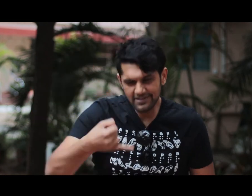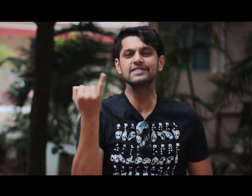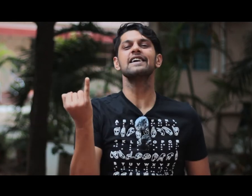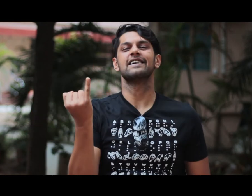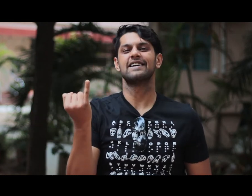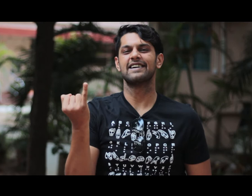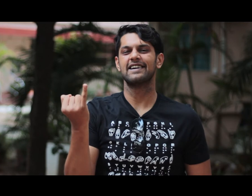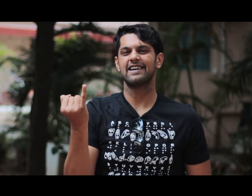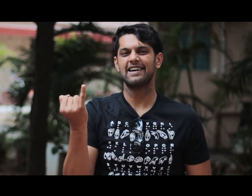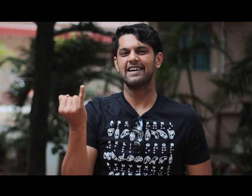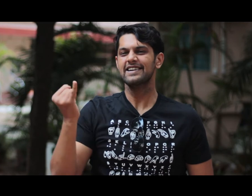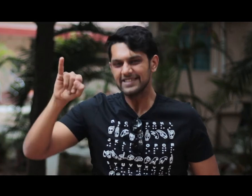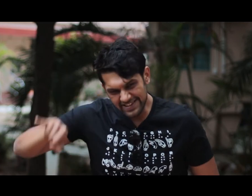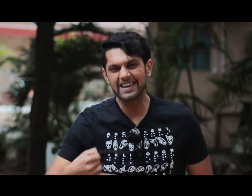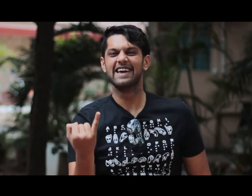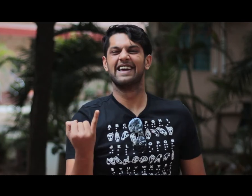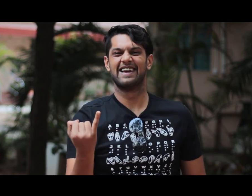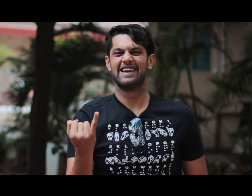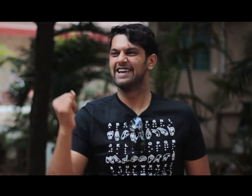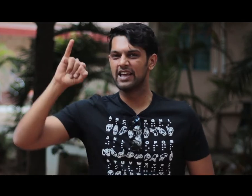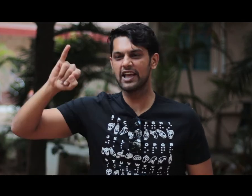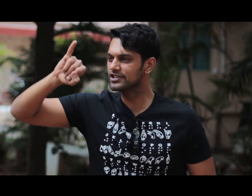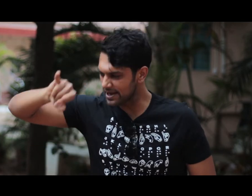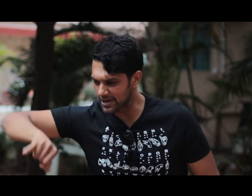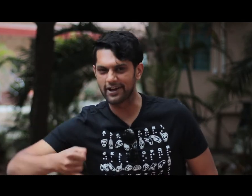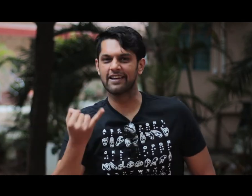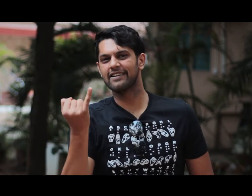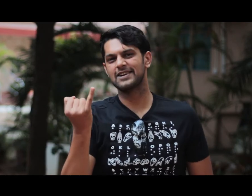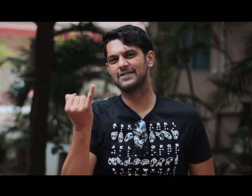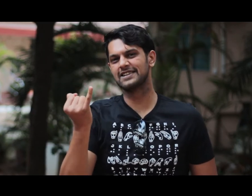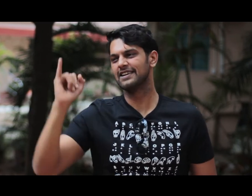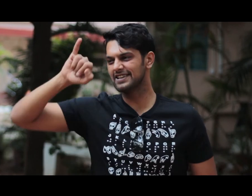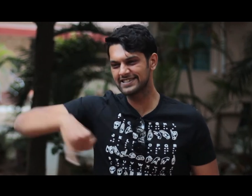J. J. Hinge on J bari baikenge. Basically. That's J.